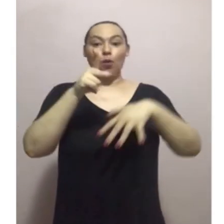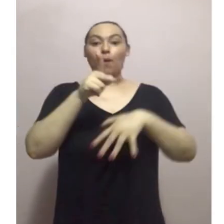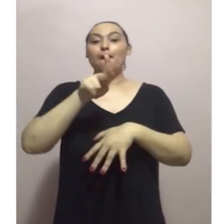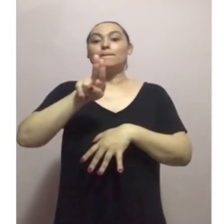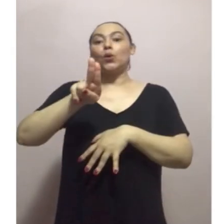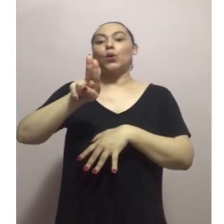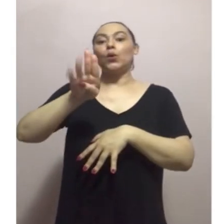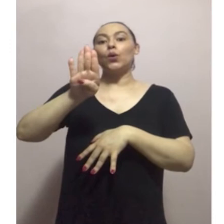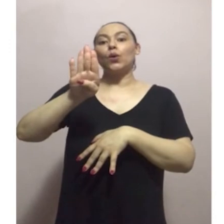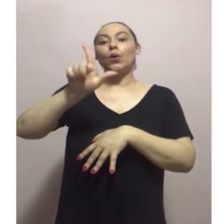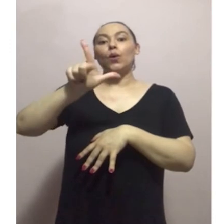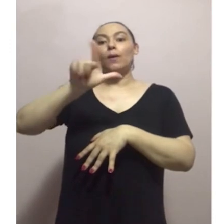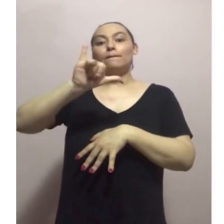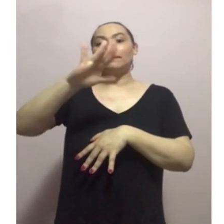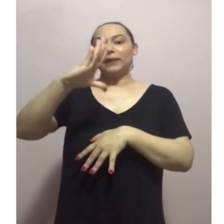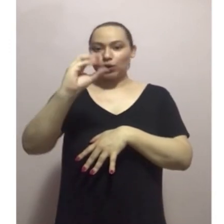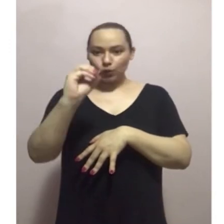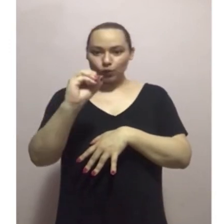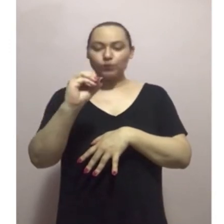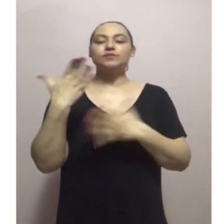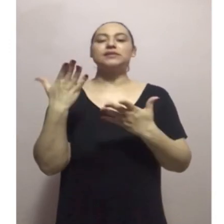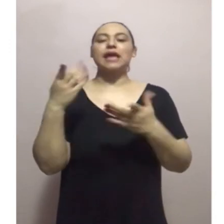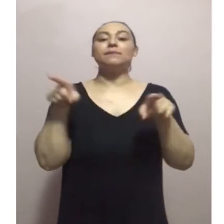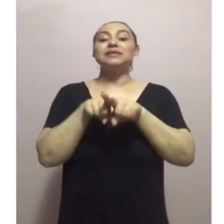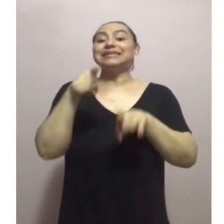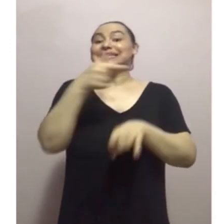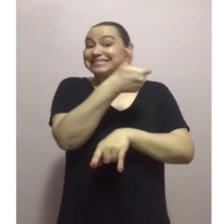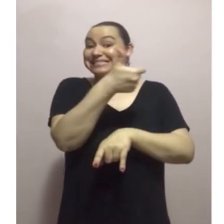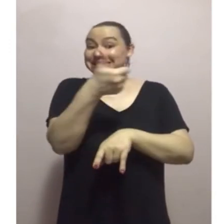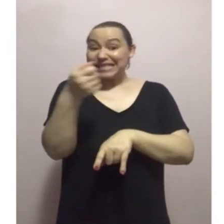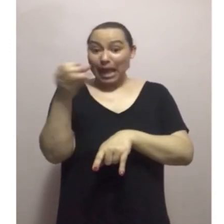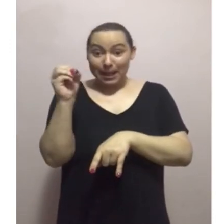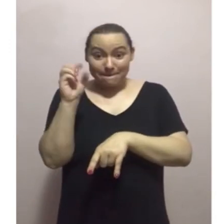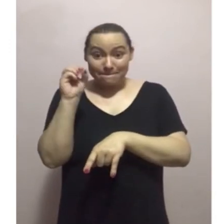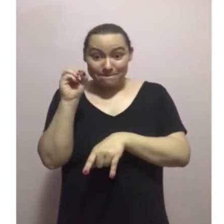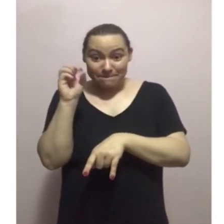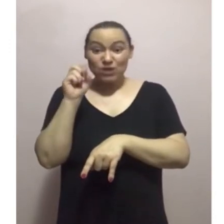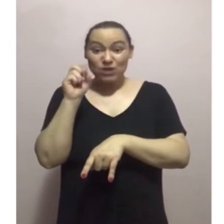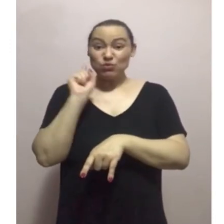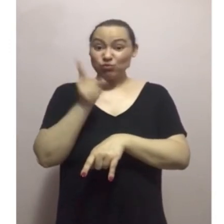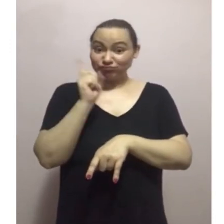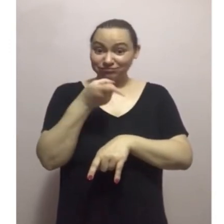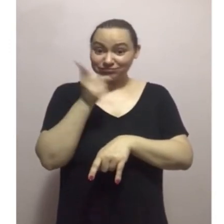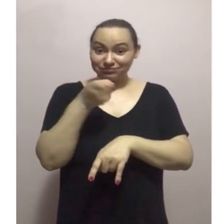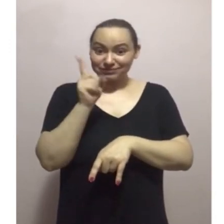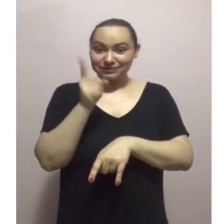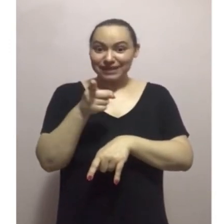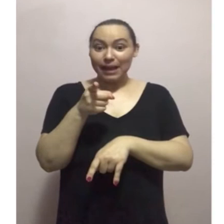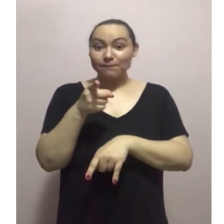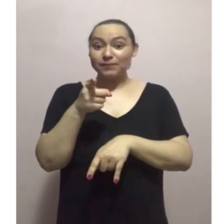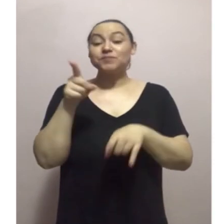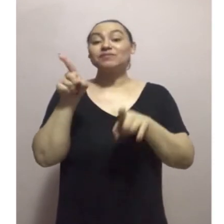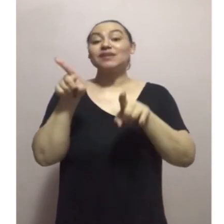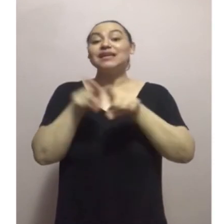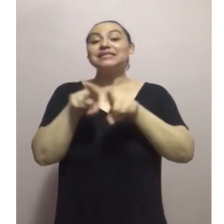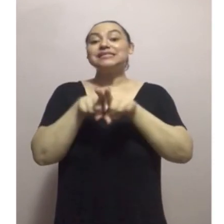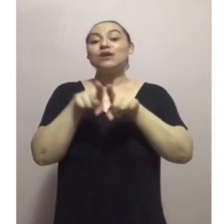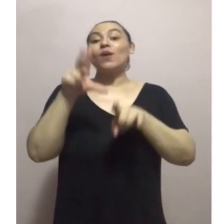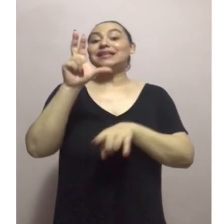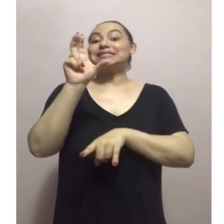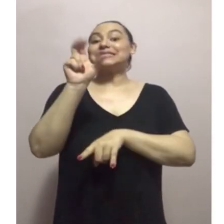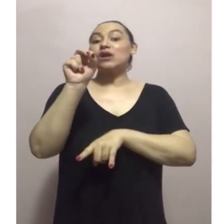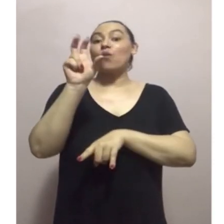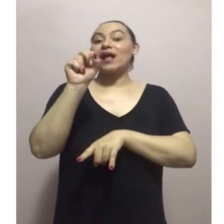Isso, teve 100 mil espectadores no Jacksons e caramba, 50 muito. mil na Hora da